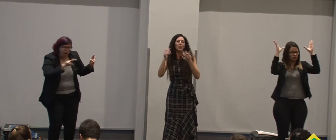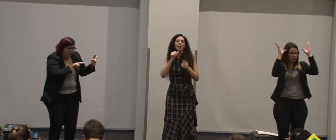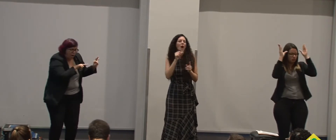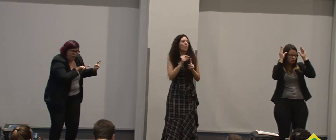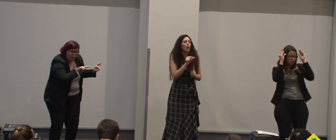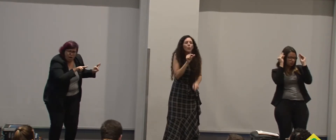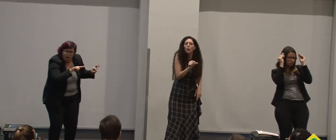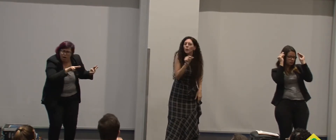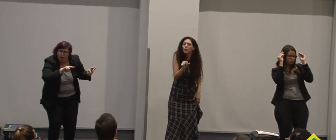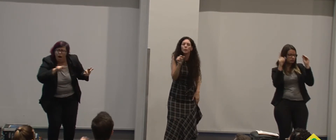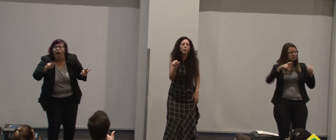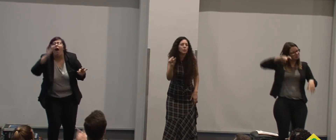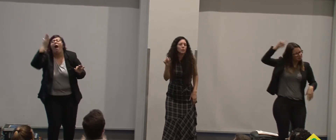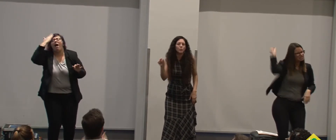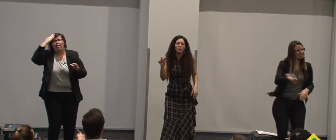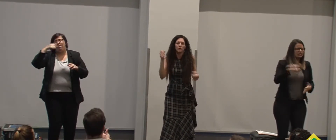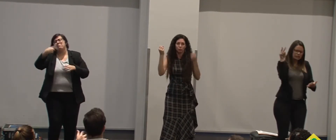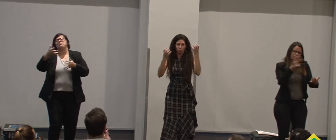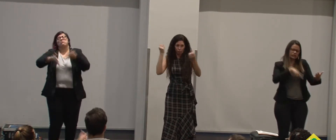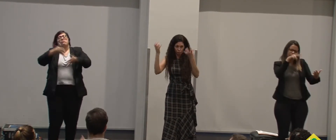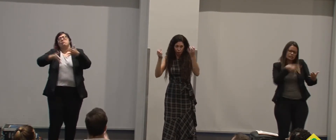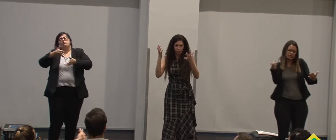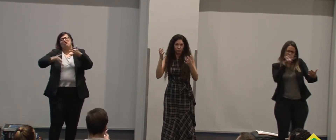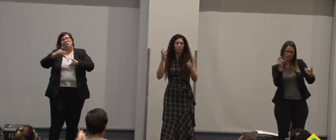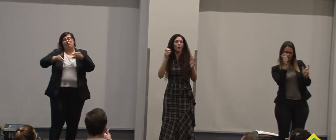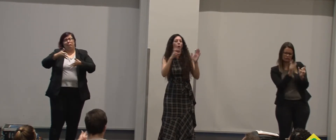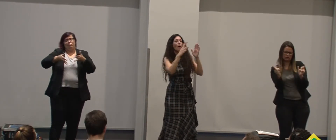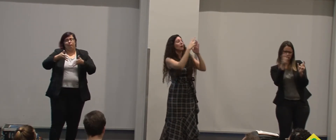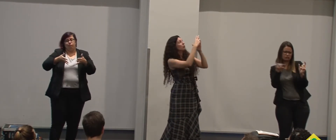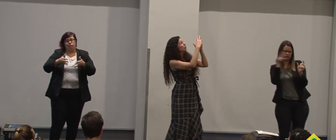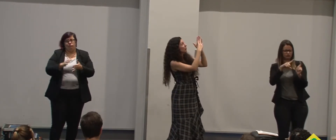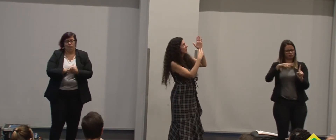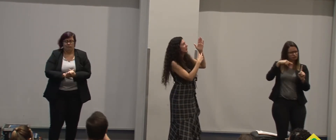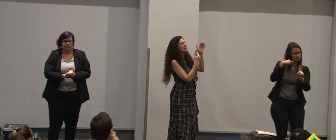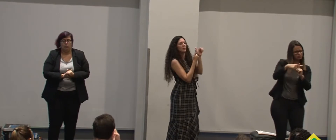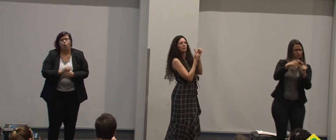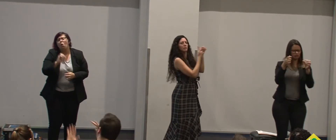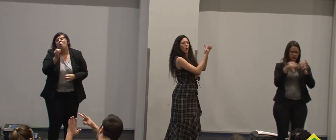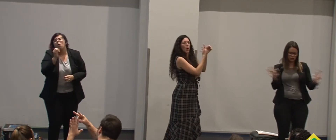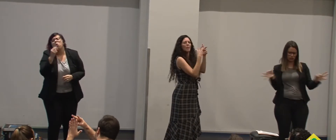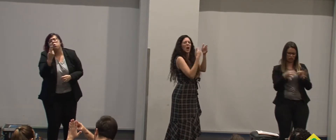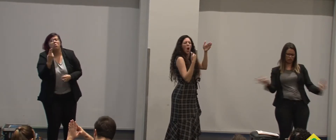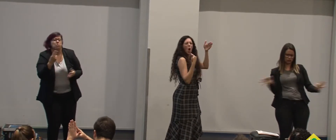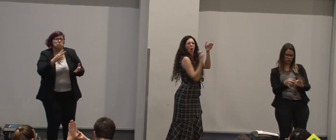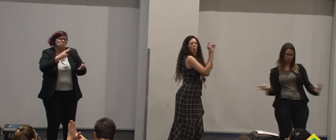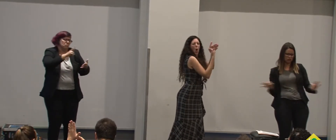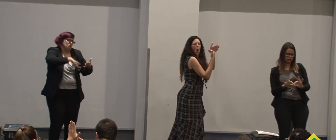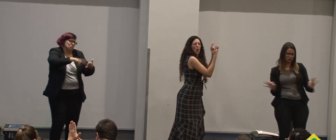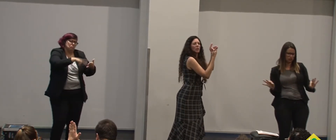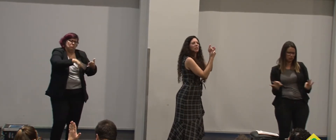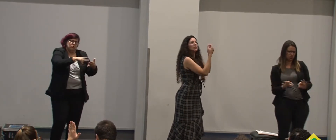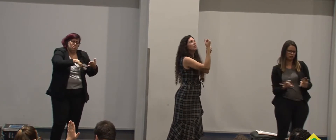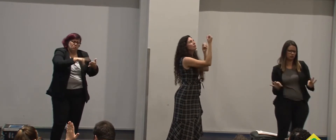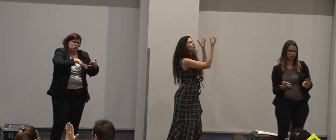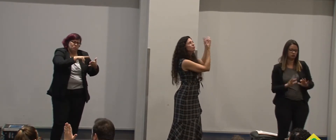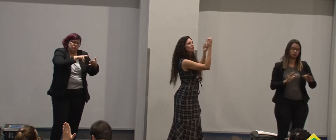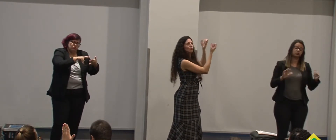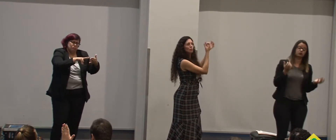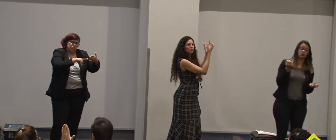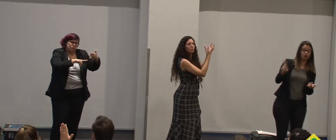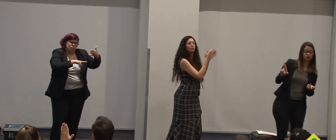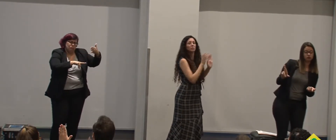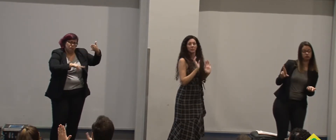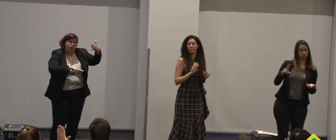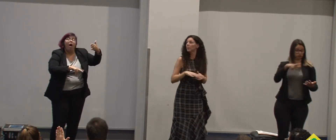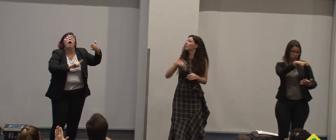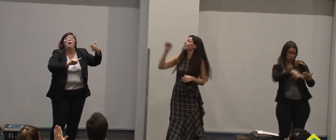que está sendo escrito, é um pouco mais complicado, mas também pode ter uma tradução mais livre,